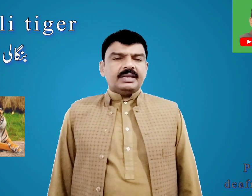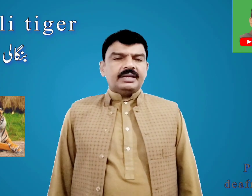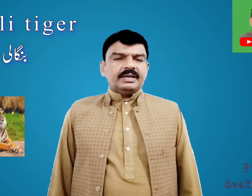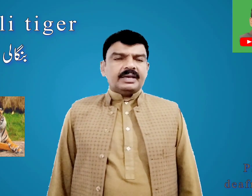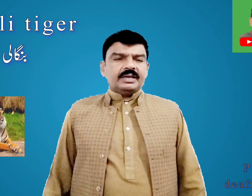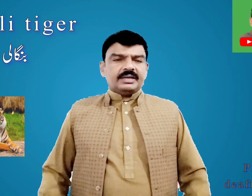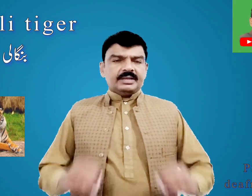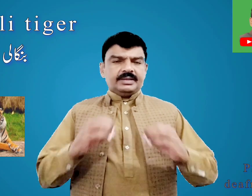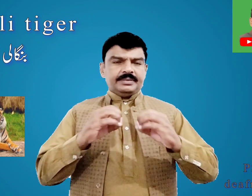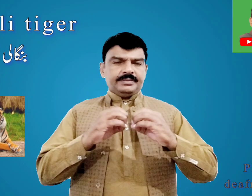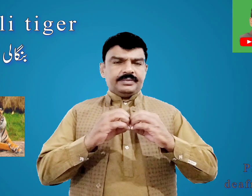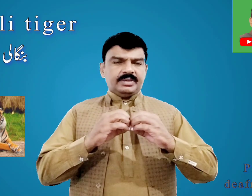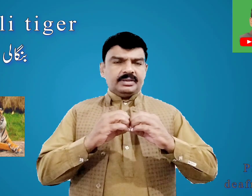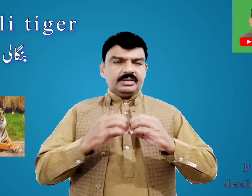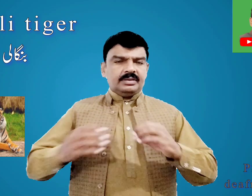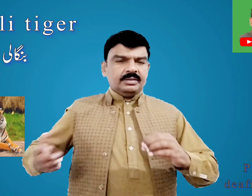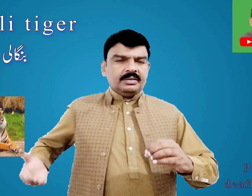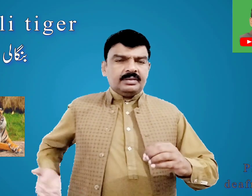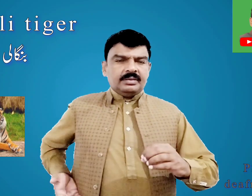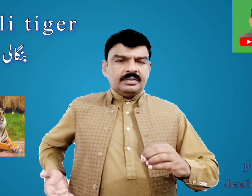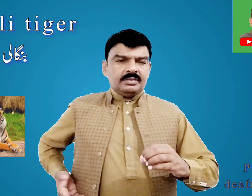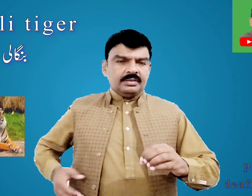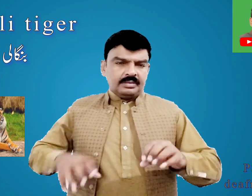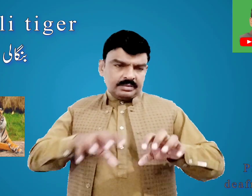बंगाली टाइगर बी